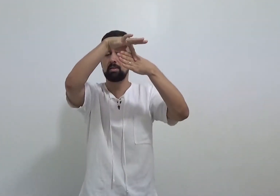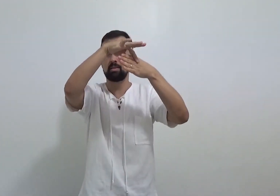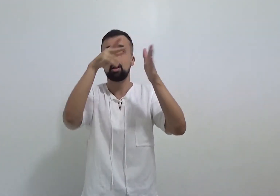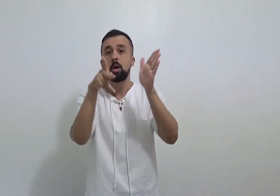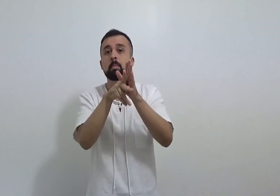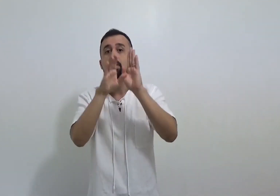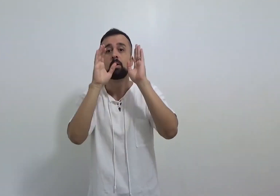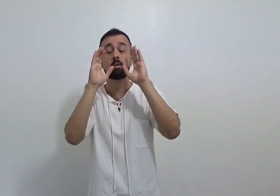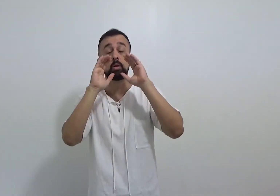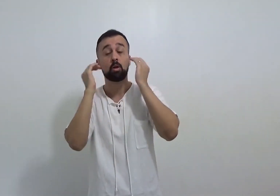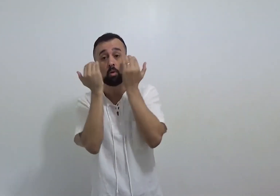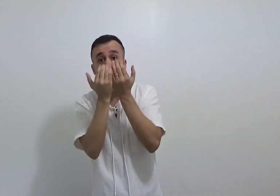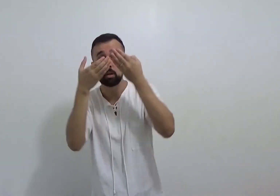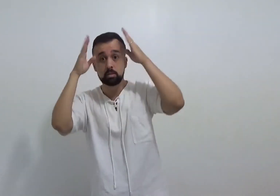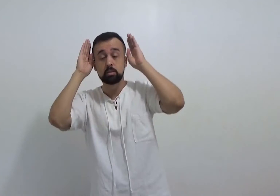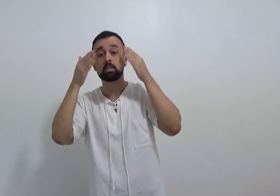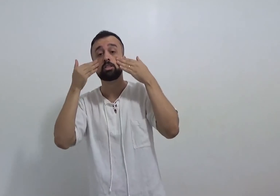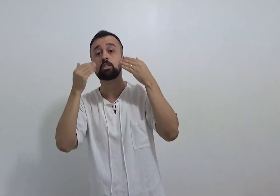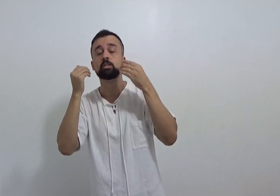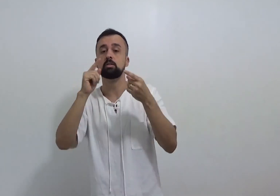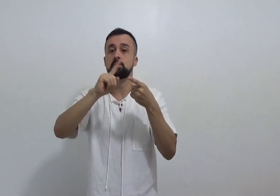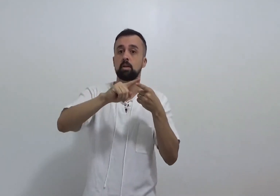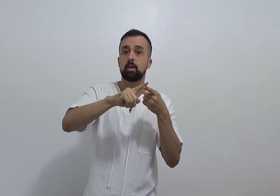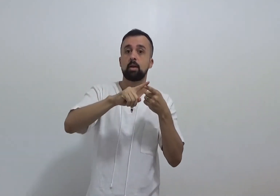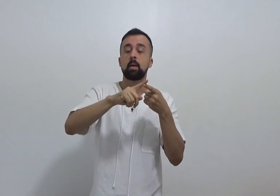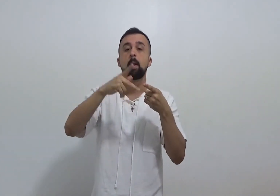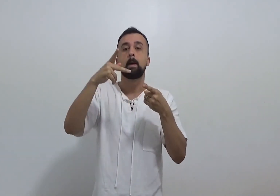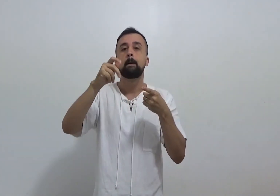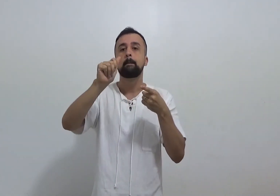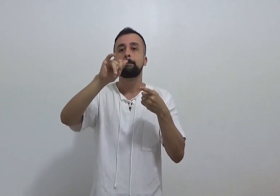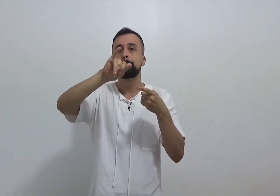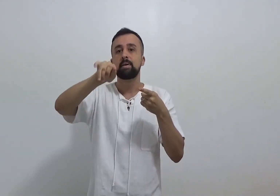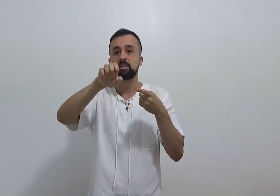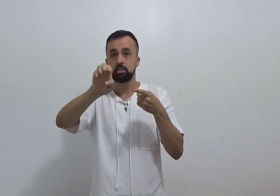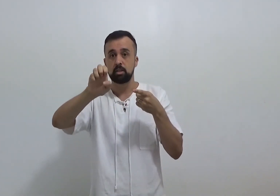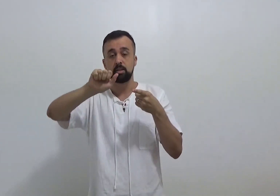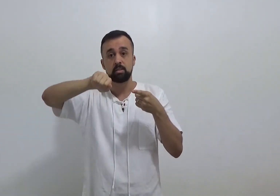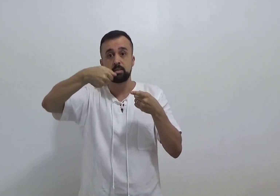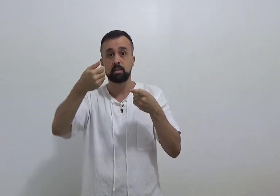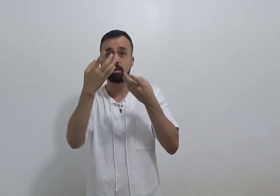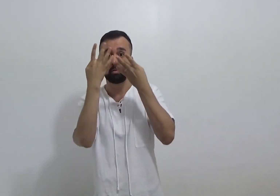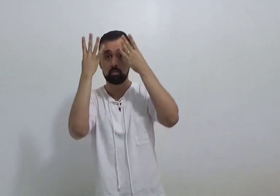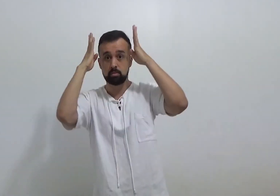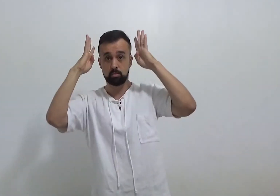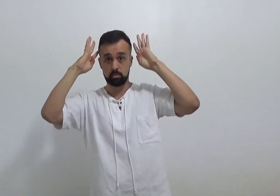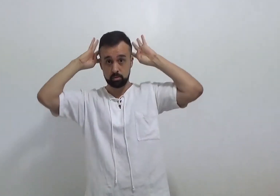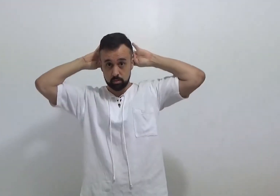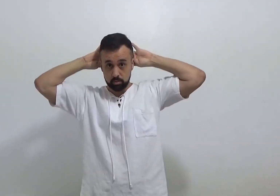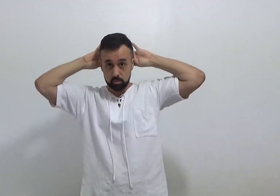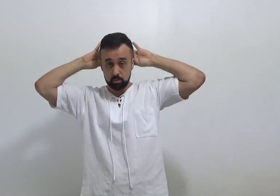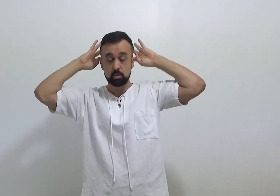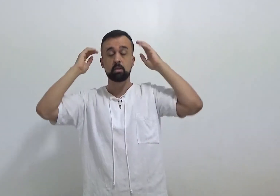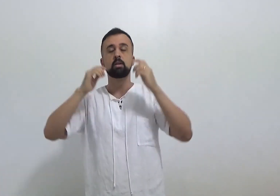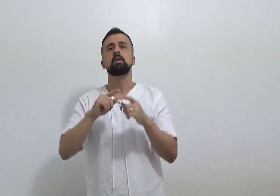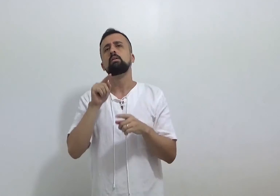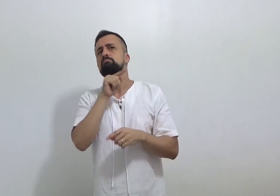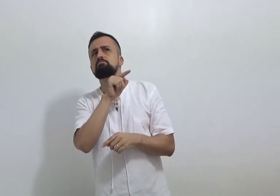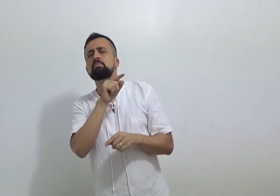Inclusive, as duas principais lideranças nas comunidades indígenas são Pajé,